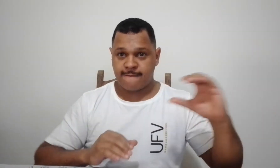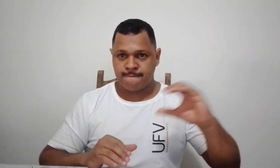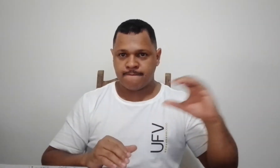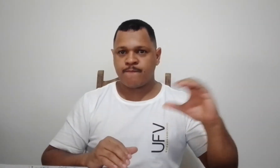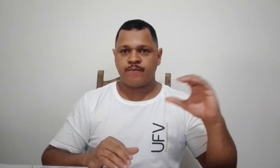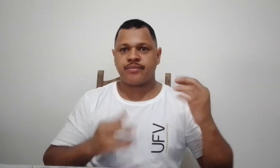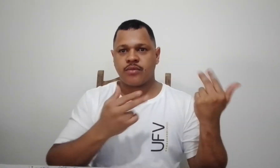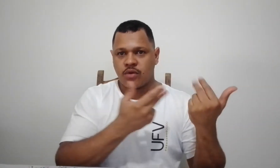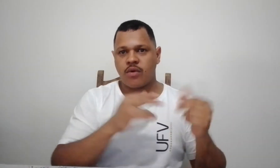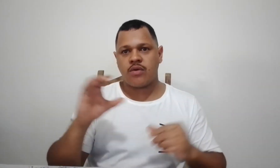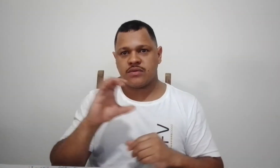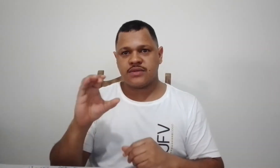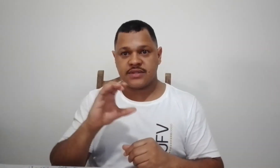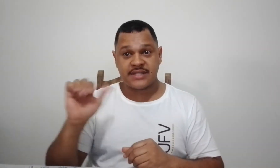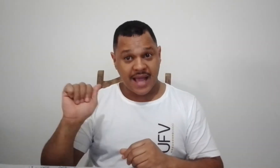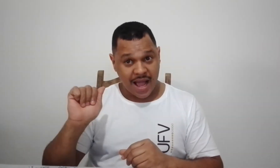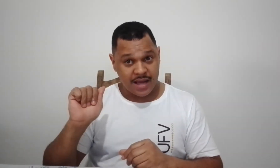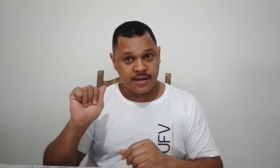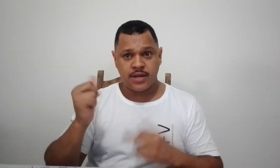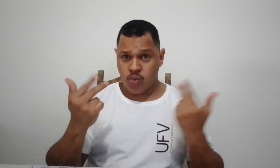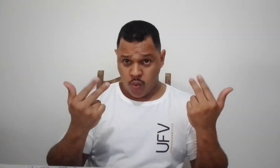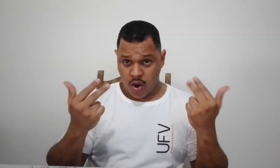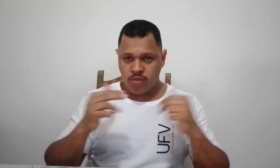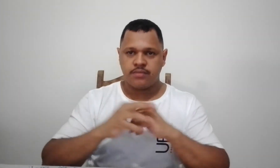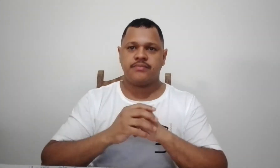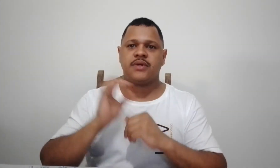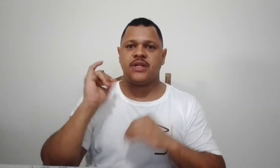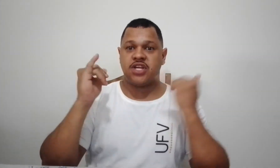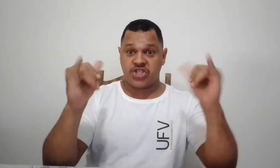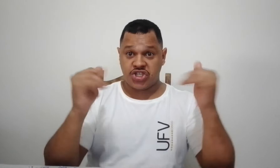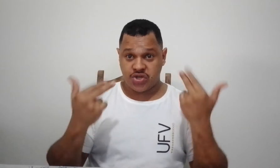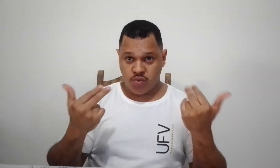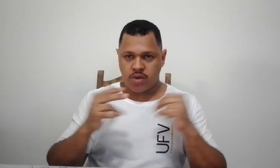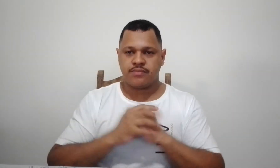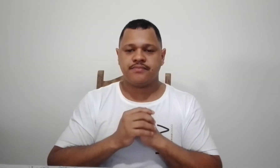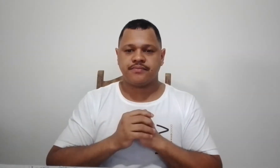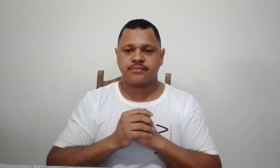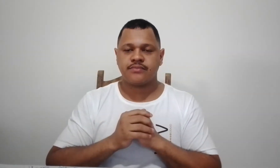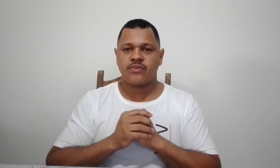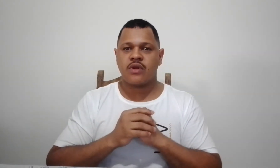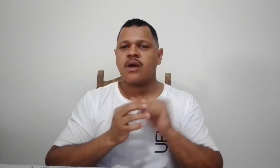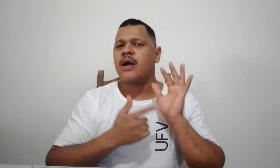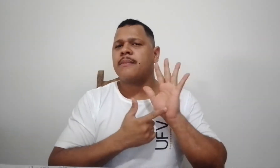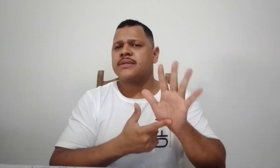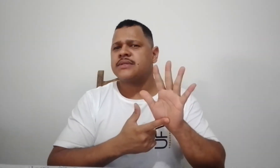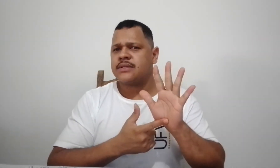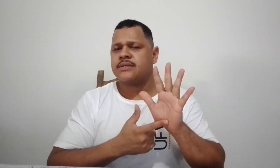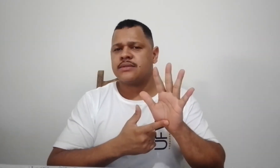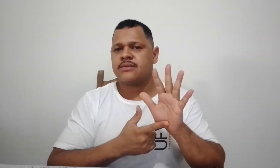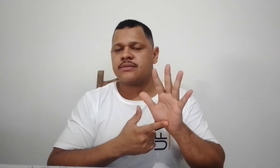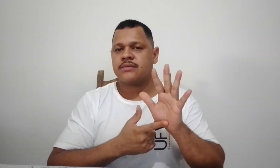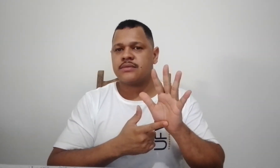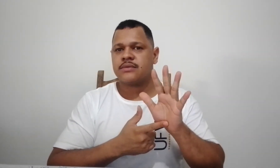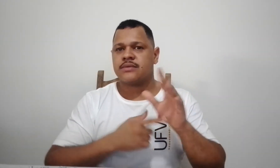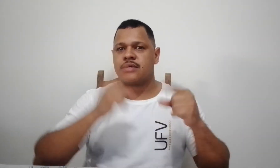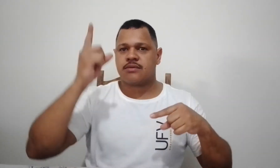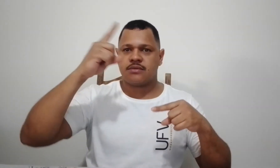energia no circuito CA, nós temos que a representação da corrente contínua ela é dada pela raiz do